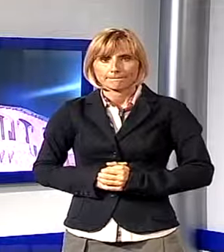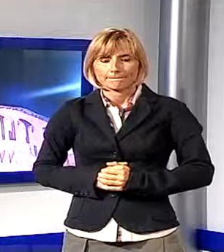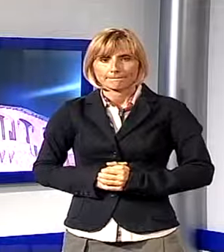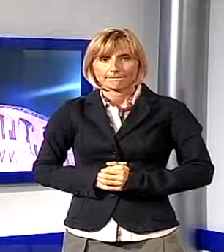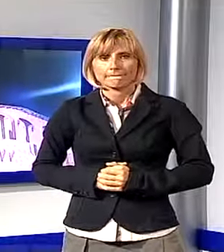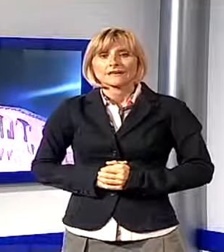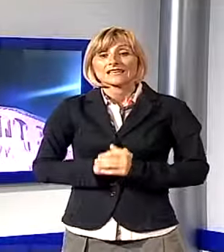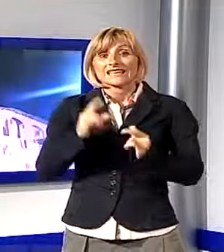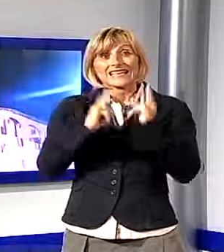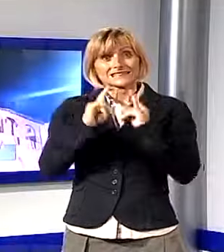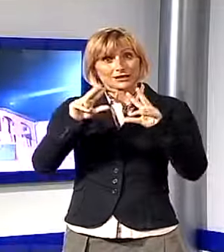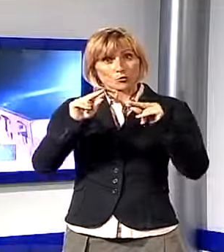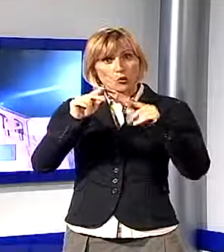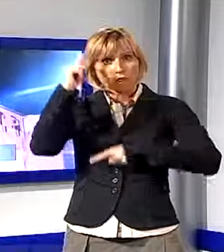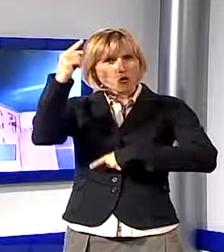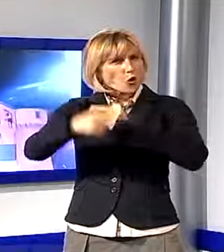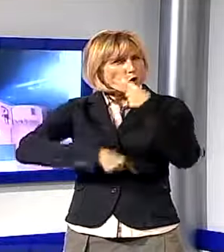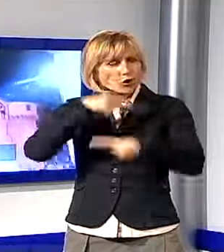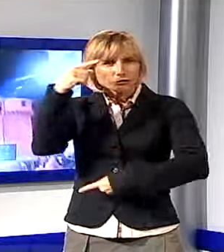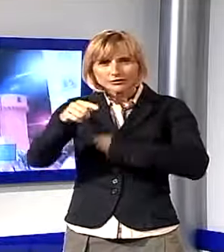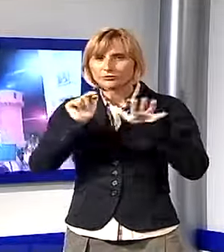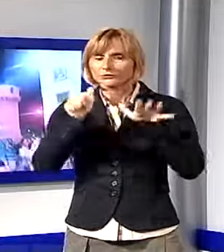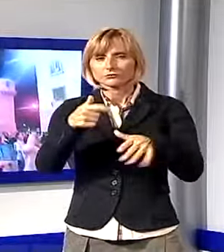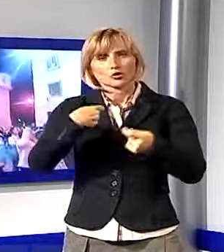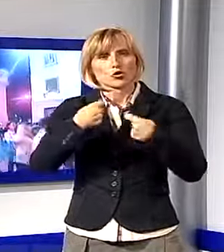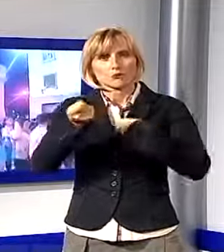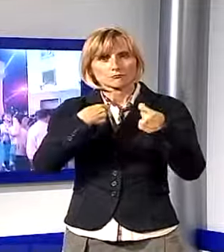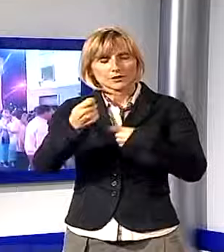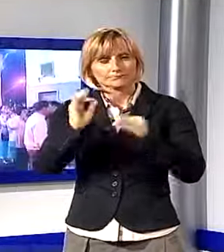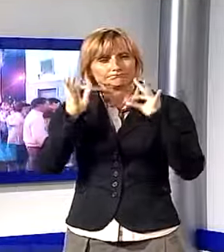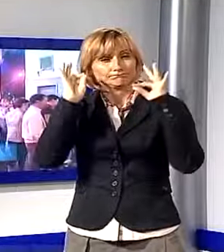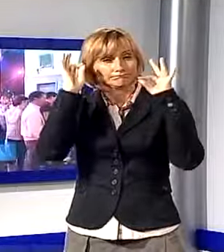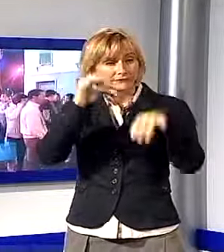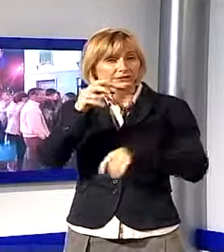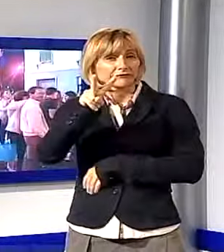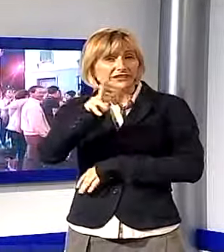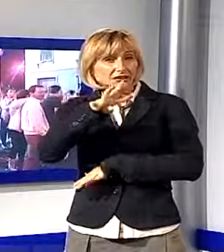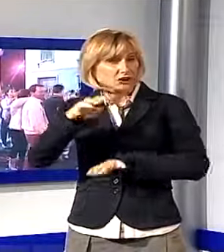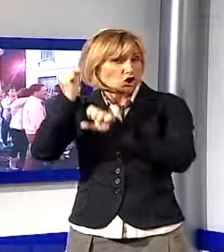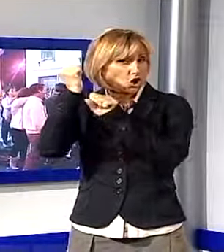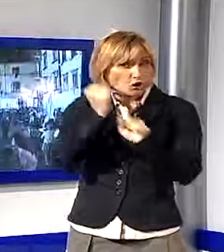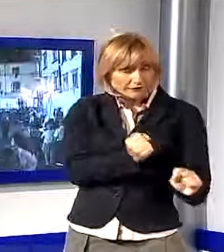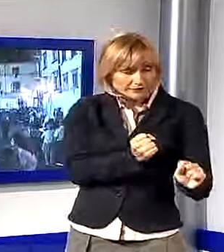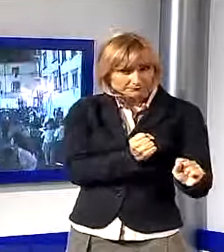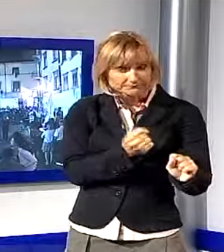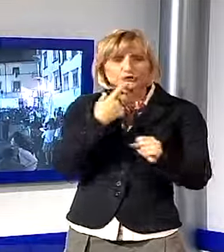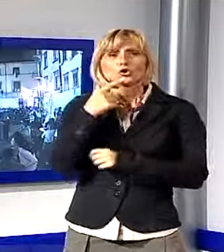Continua a Castelnuovo il successo della settimana del commercio, giunta all'edizione numero 29, che ogni sera richiama nel comune garfagnino circa